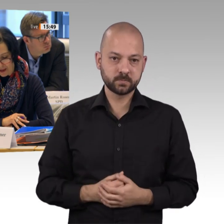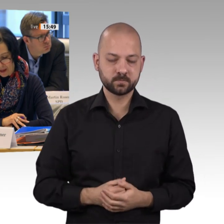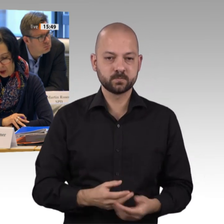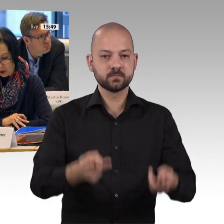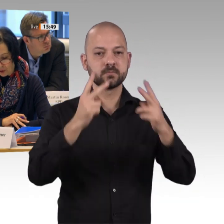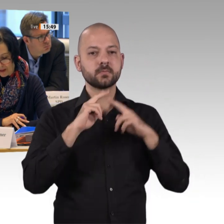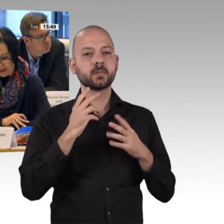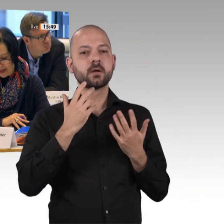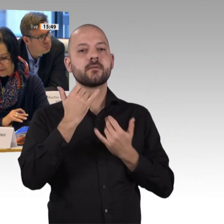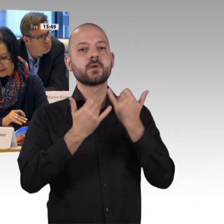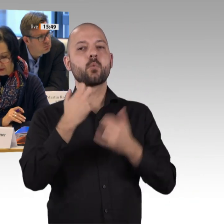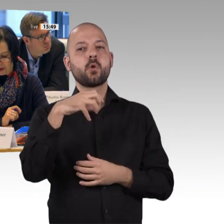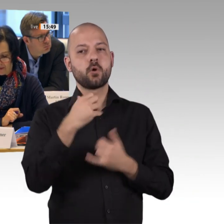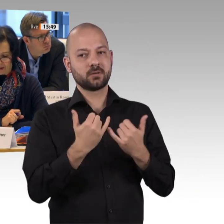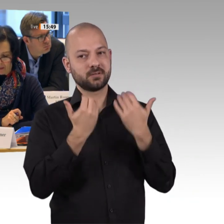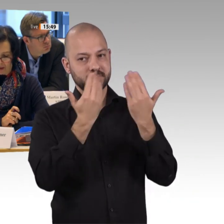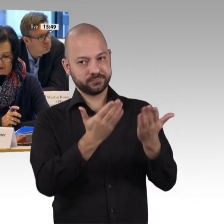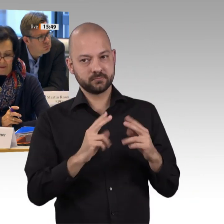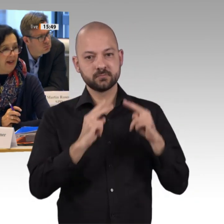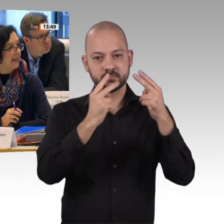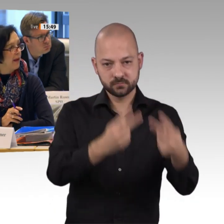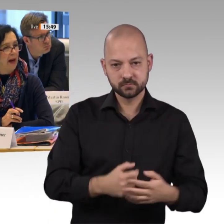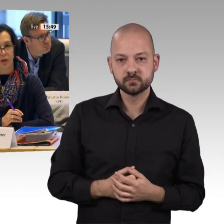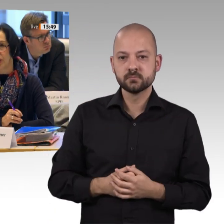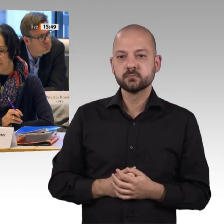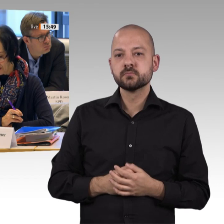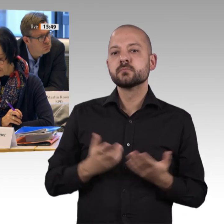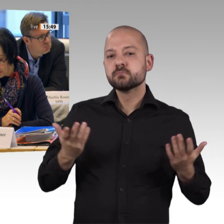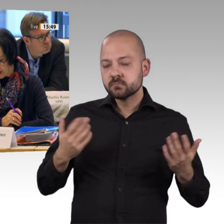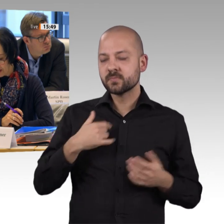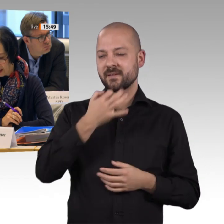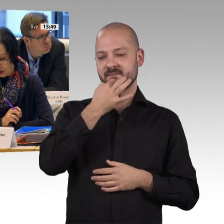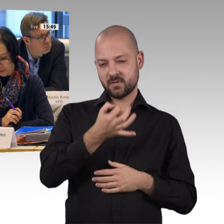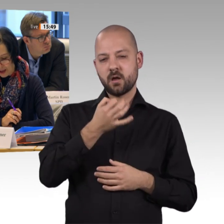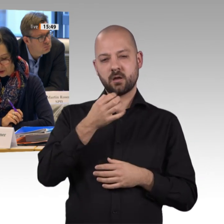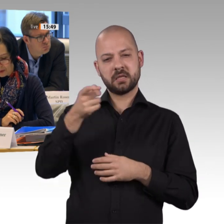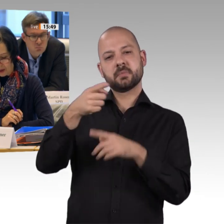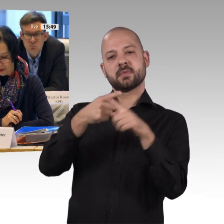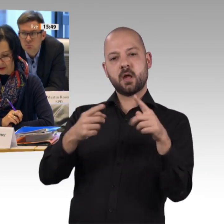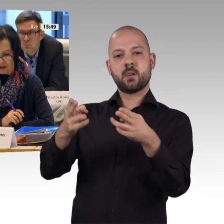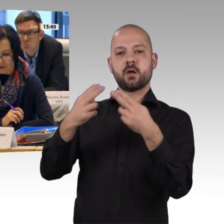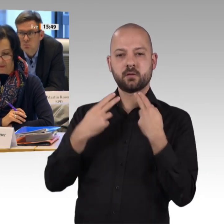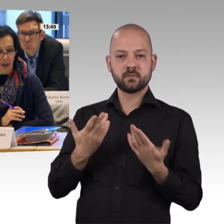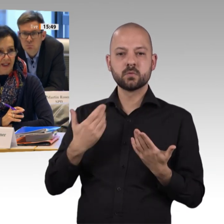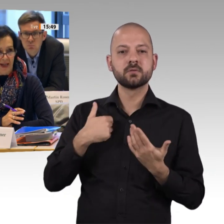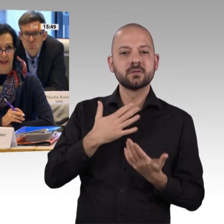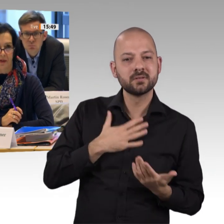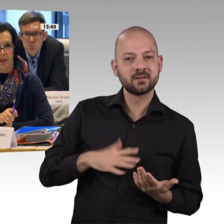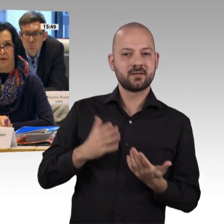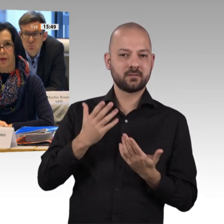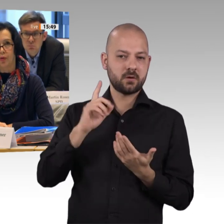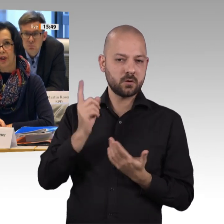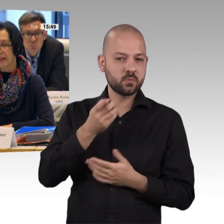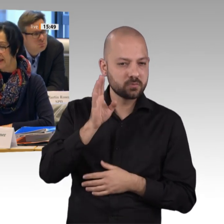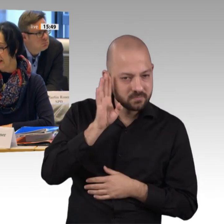gestaltet werden? Und wenn ja, wie sollte die flexiblere Ausgestaltung des Budgets für Ausbildung aussehen? Und welcher Träger